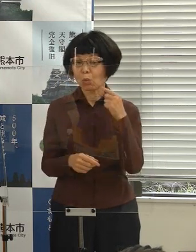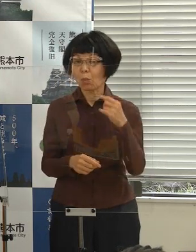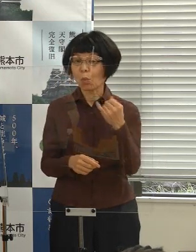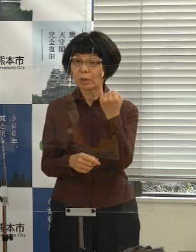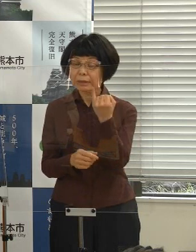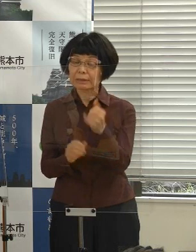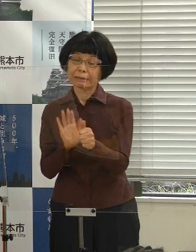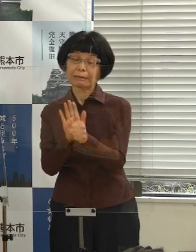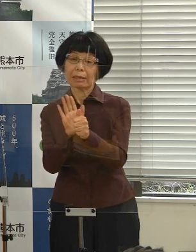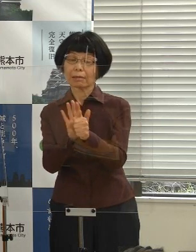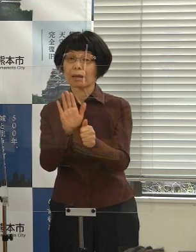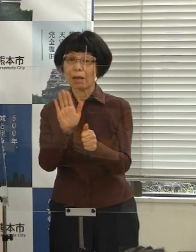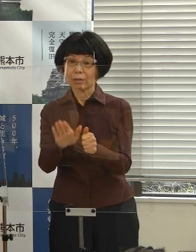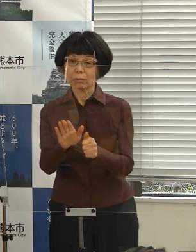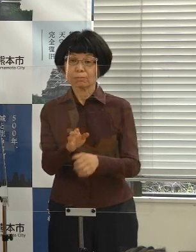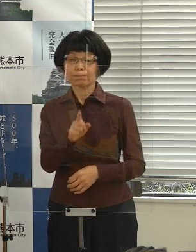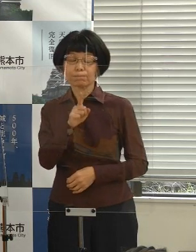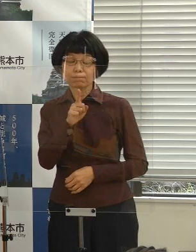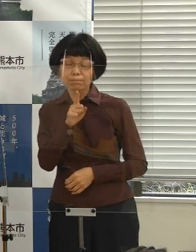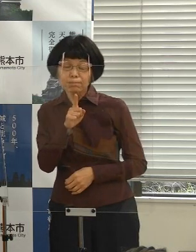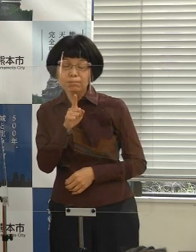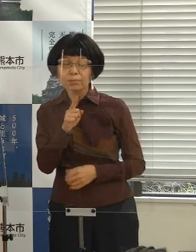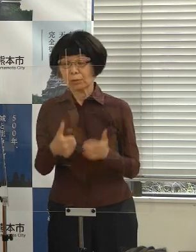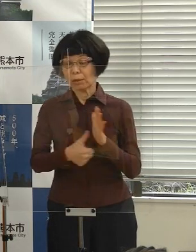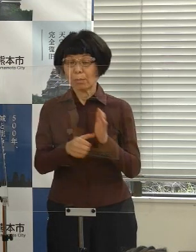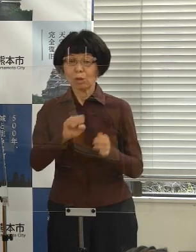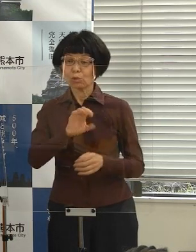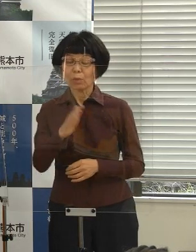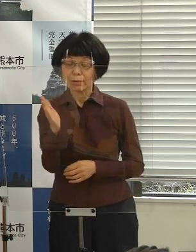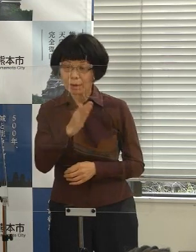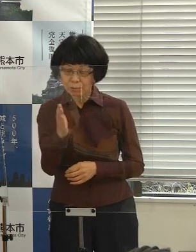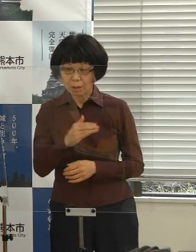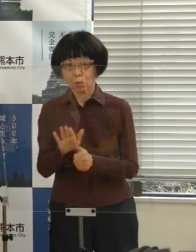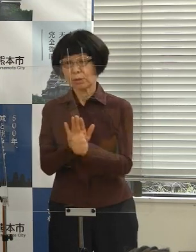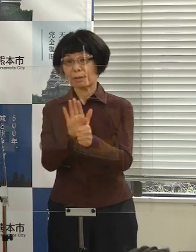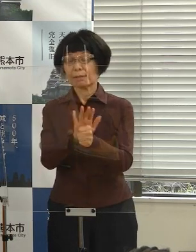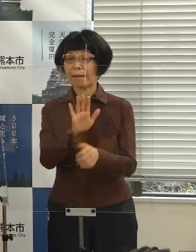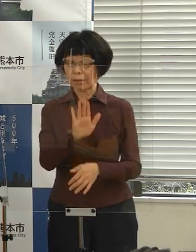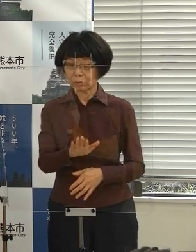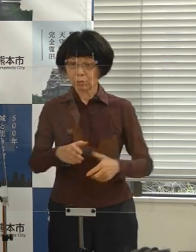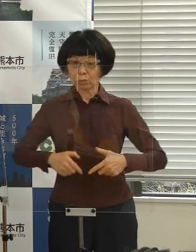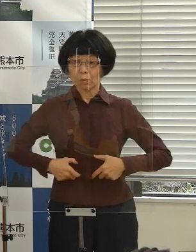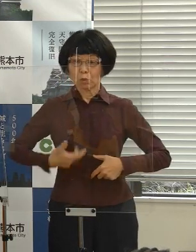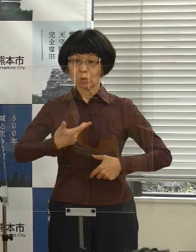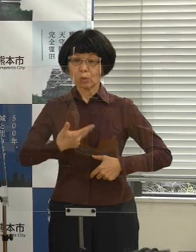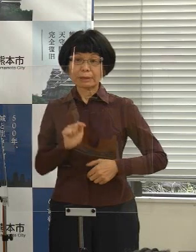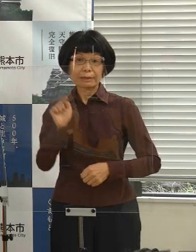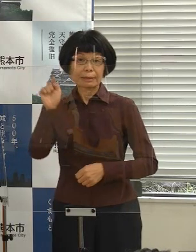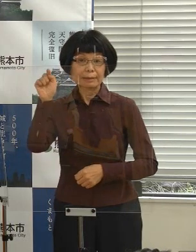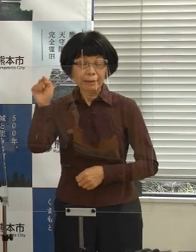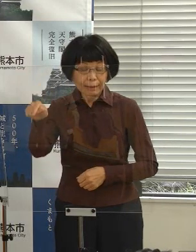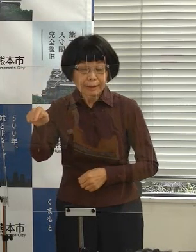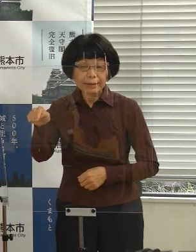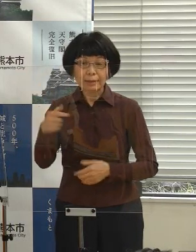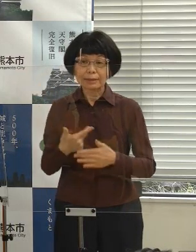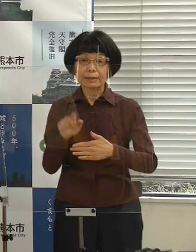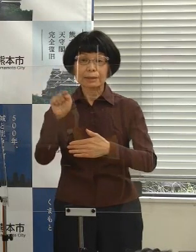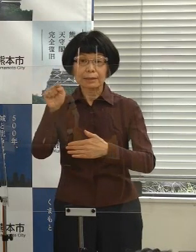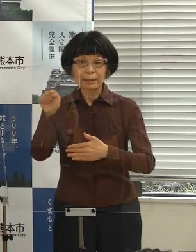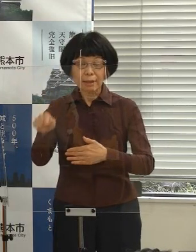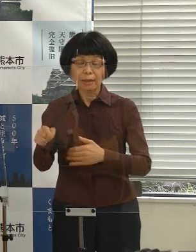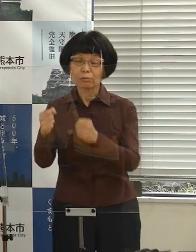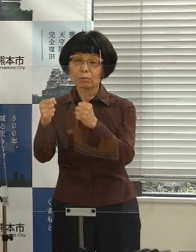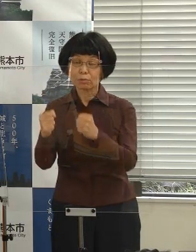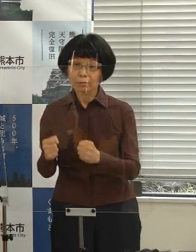ね、匿名での対応が可能です。それから市外、熊本市以外のですね、住民の